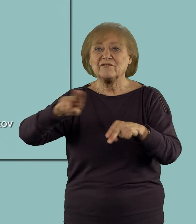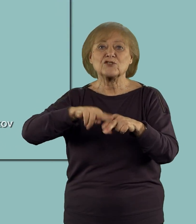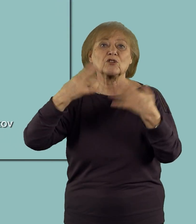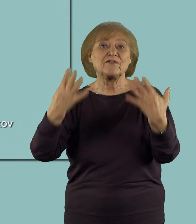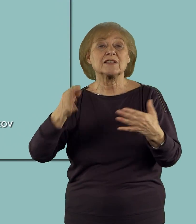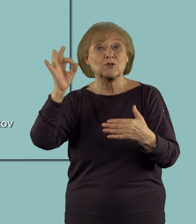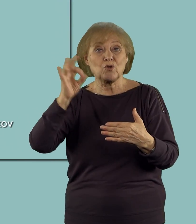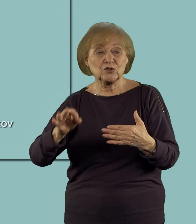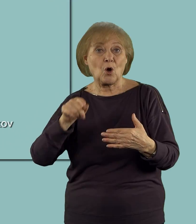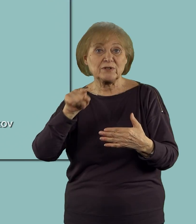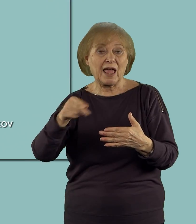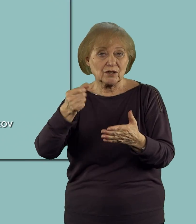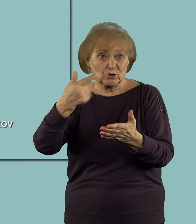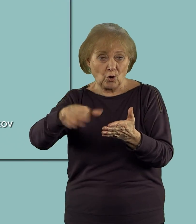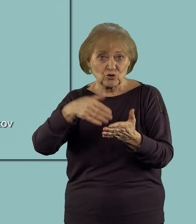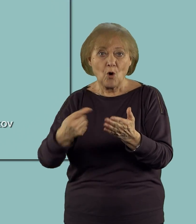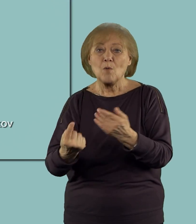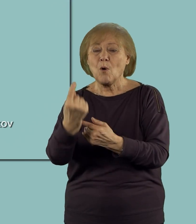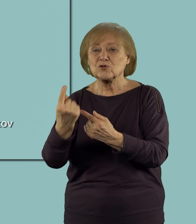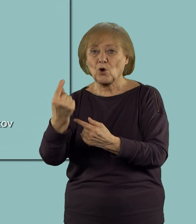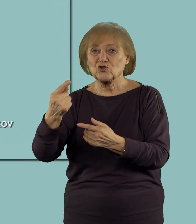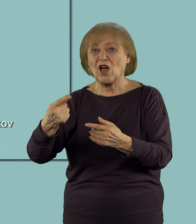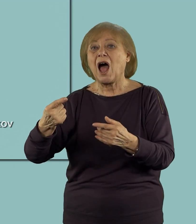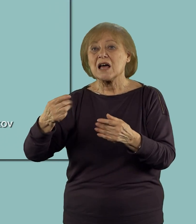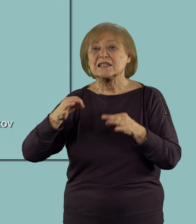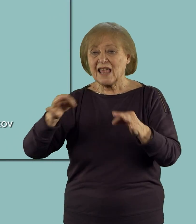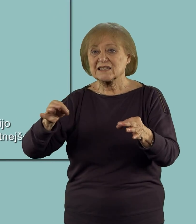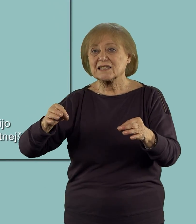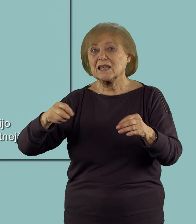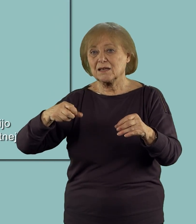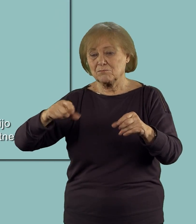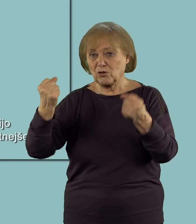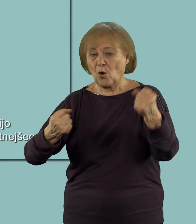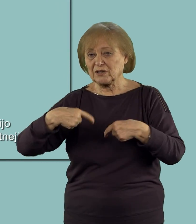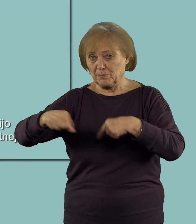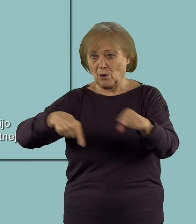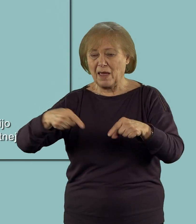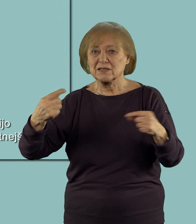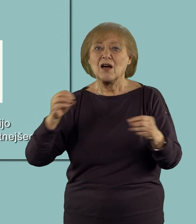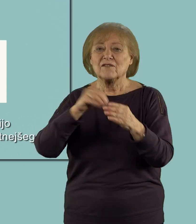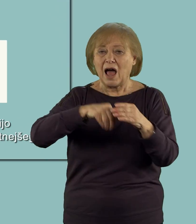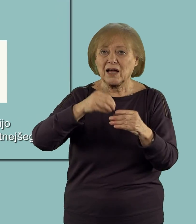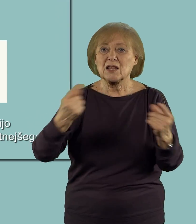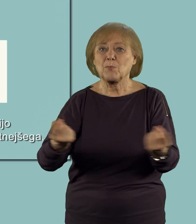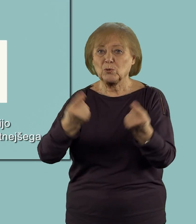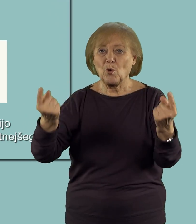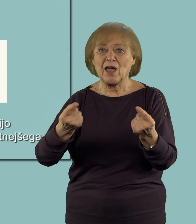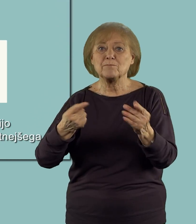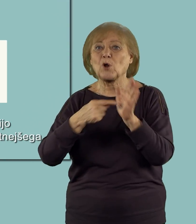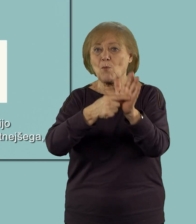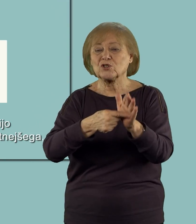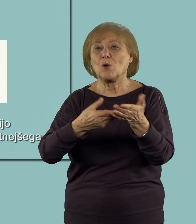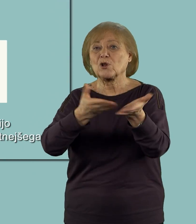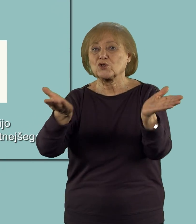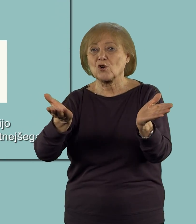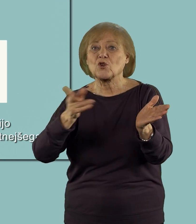kot 90% teh stroškov povzroča cestni motorni promet. Z vlaganjem v spodbujanje ter promocijo